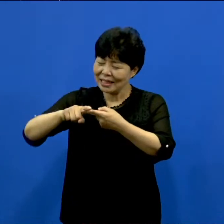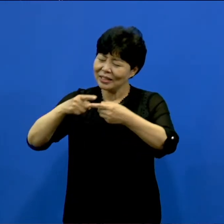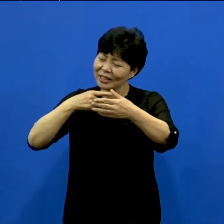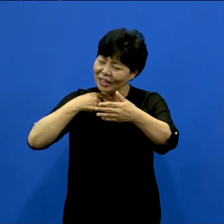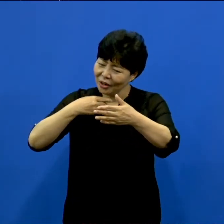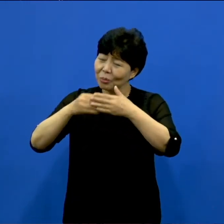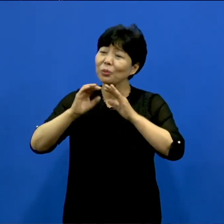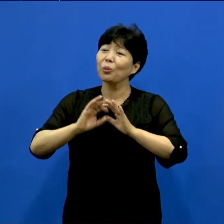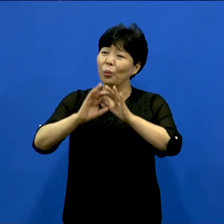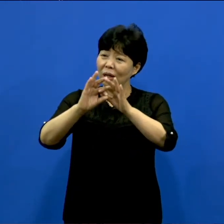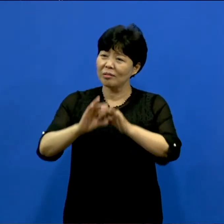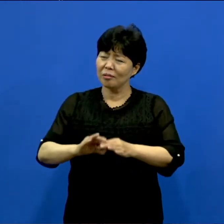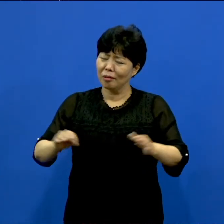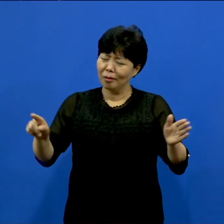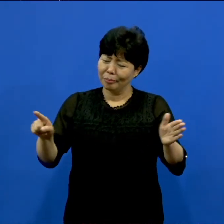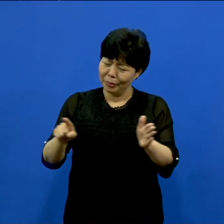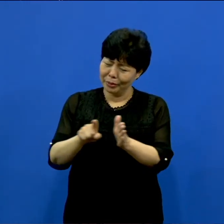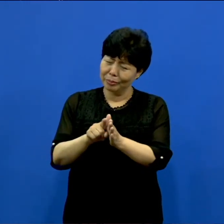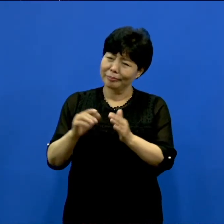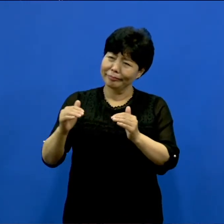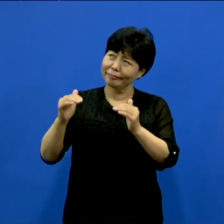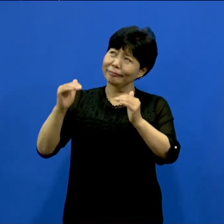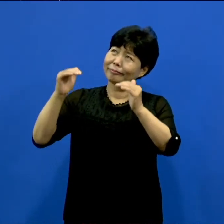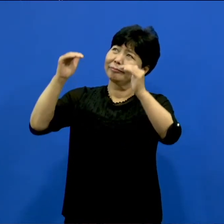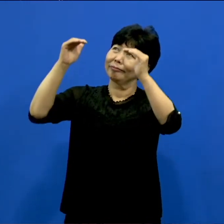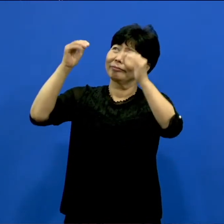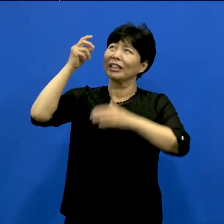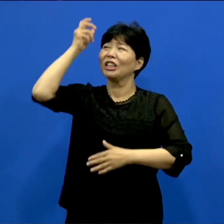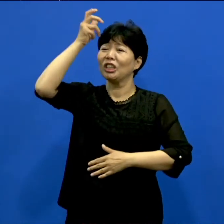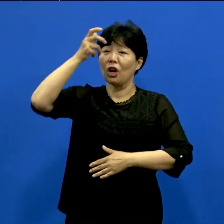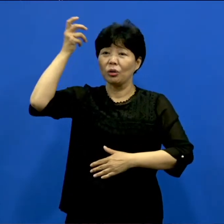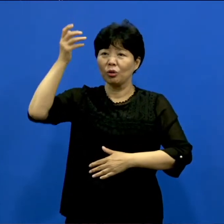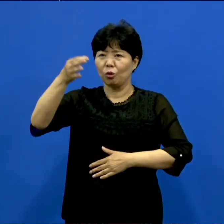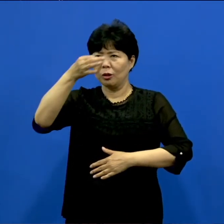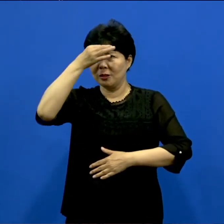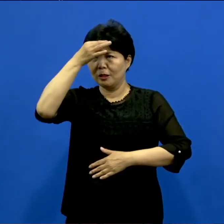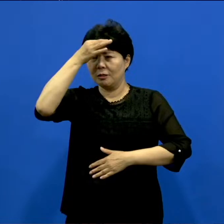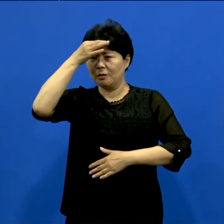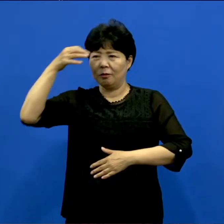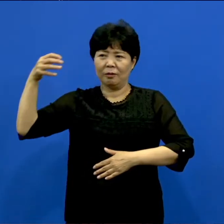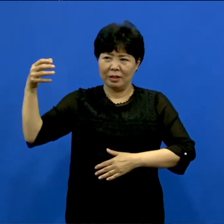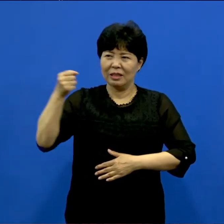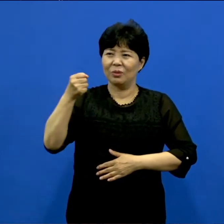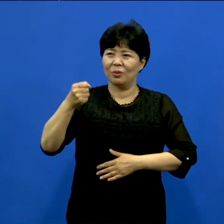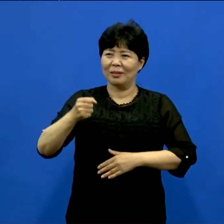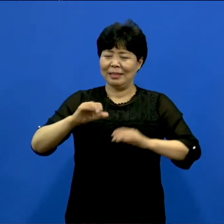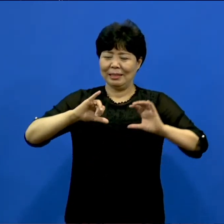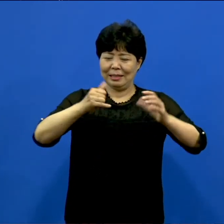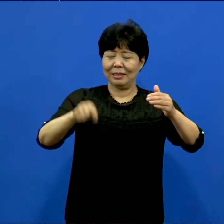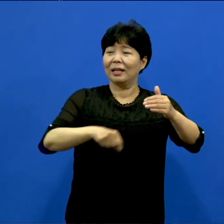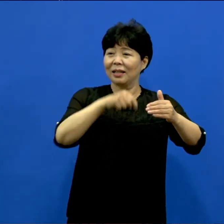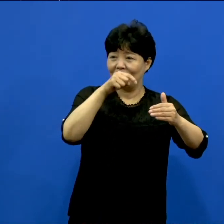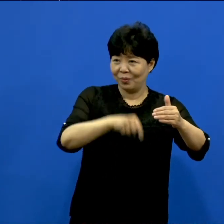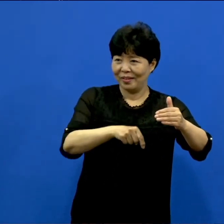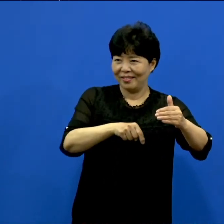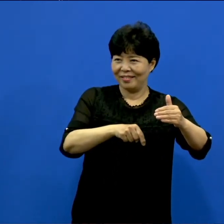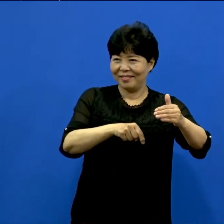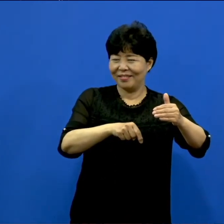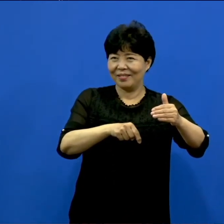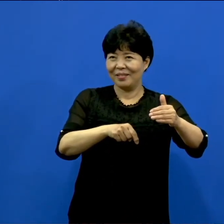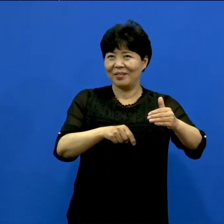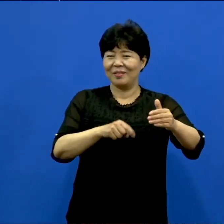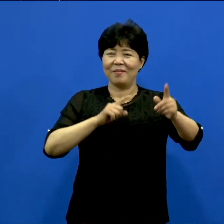되고, 그리고 그런 영적 실력을 가지고 세상에 나아갈 때 현실 속에서, 세상 속에서도